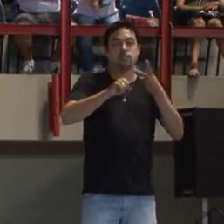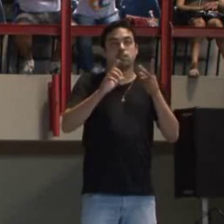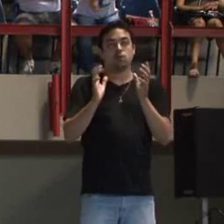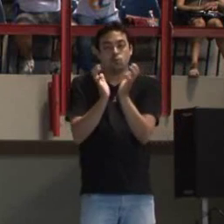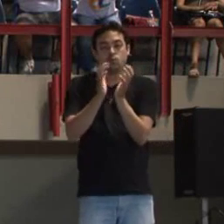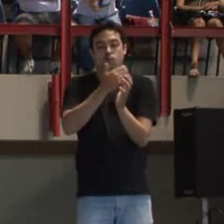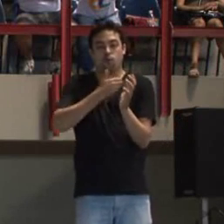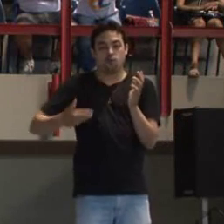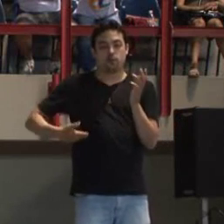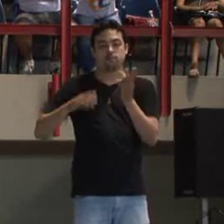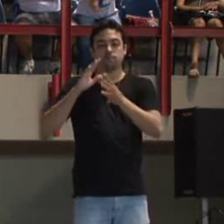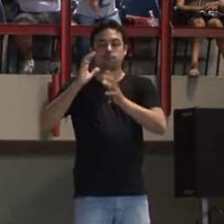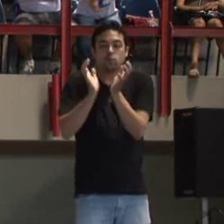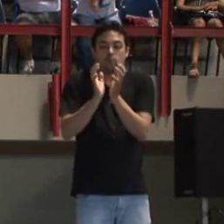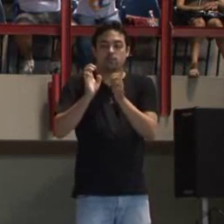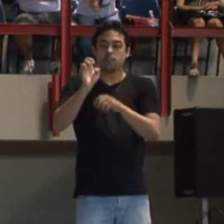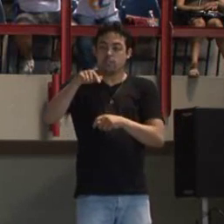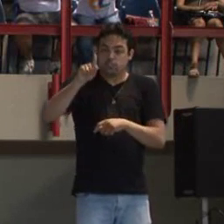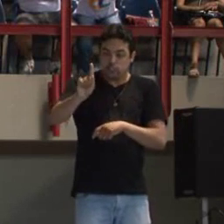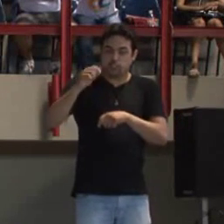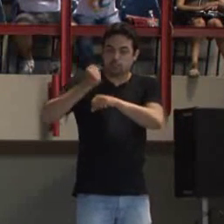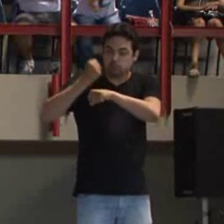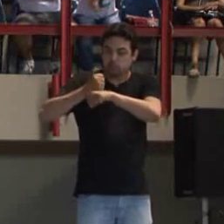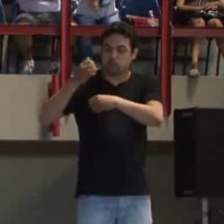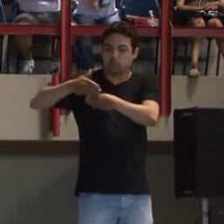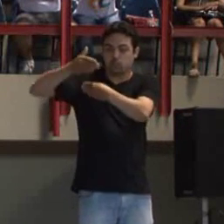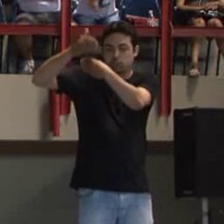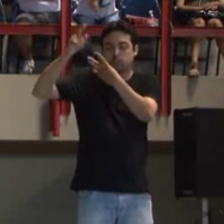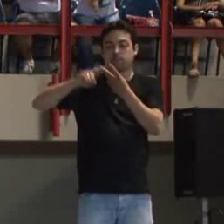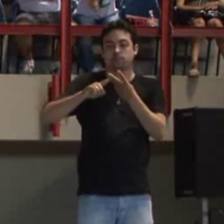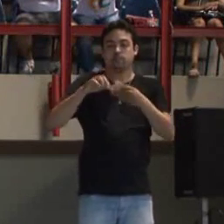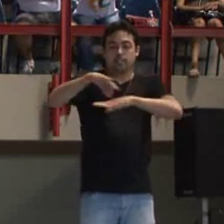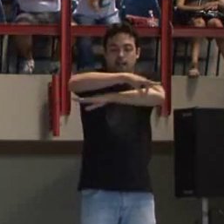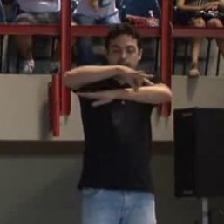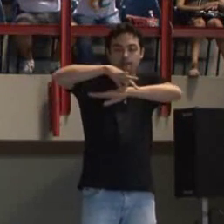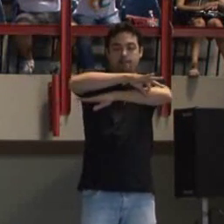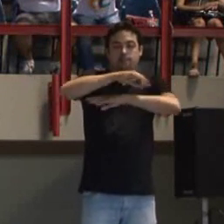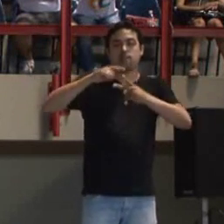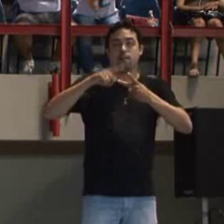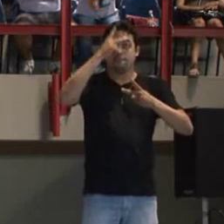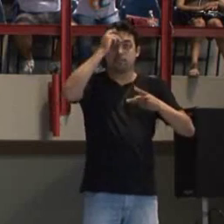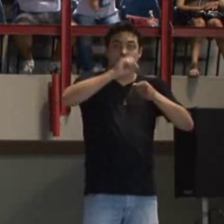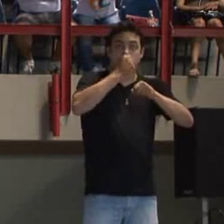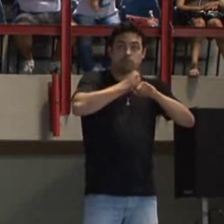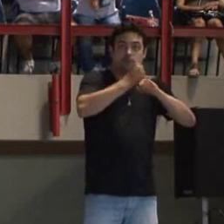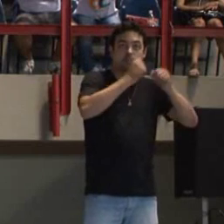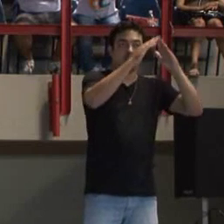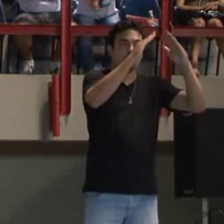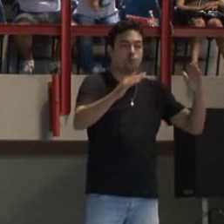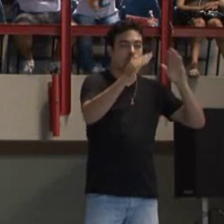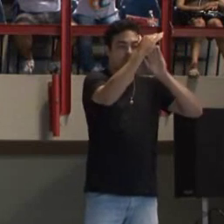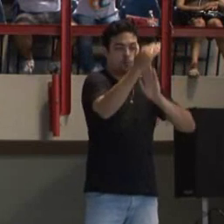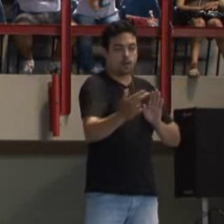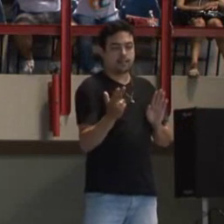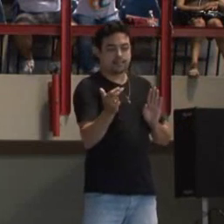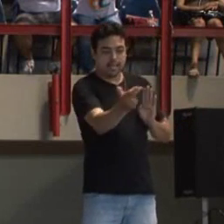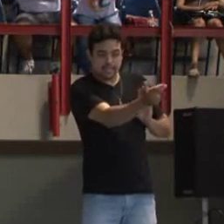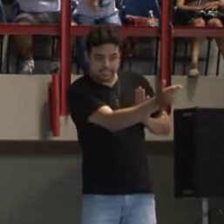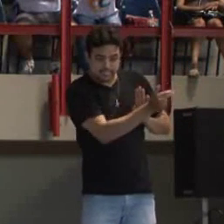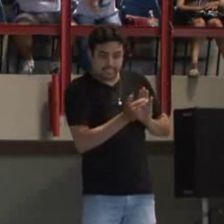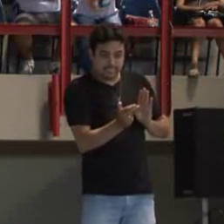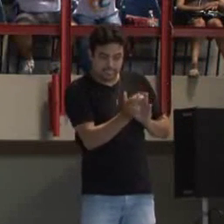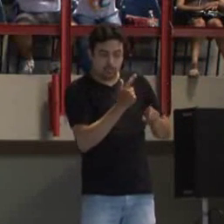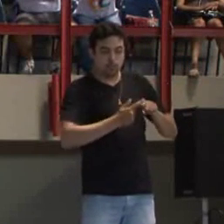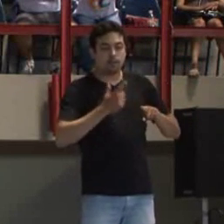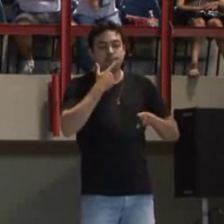governo, engenheiro para fazer as represas, os arquitetos, a galera que faz as pirâmides, que faz o desenho, né? Porque quem constrói a